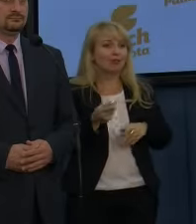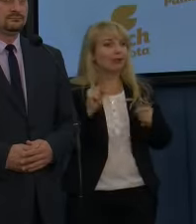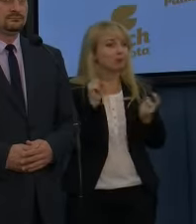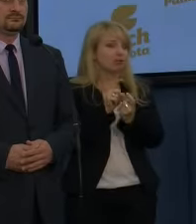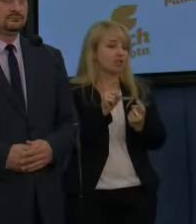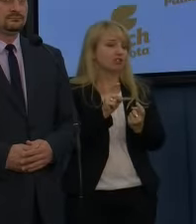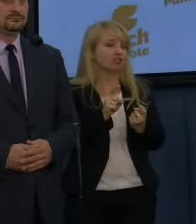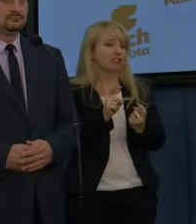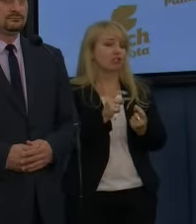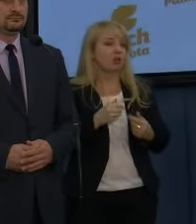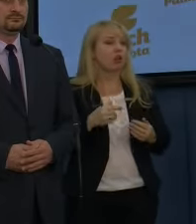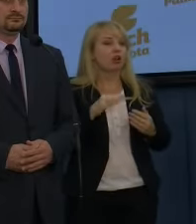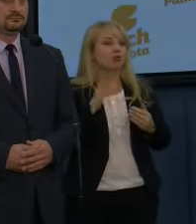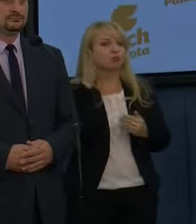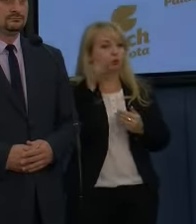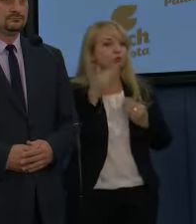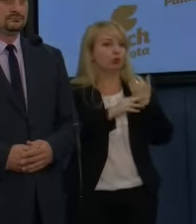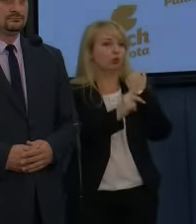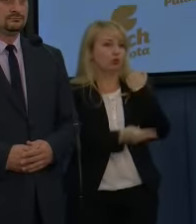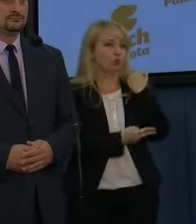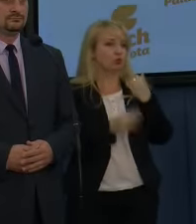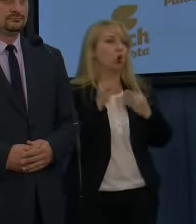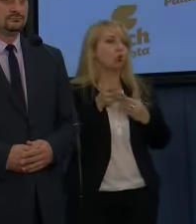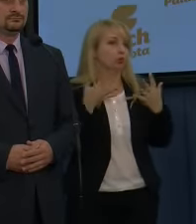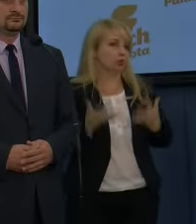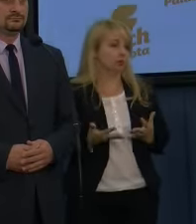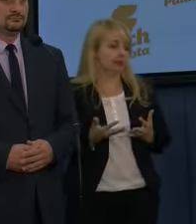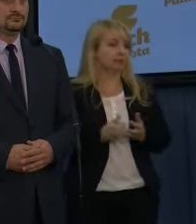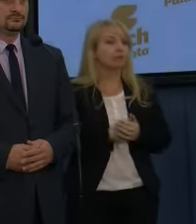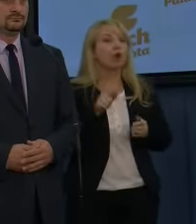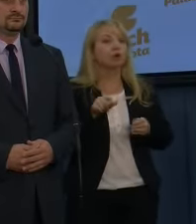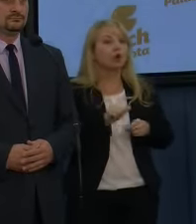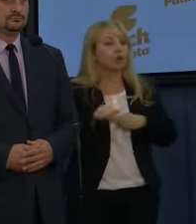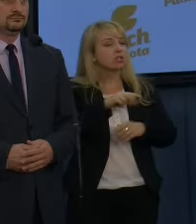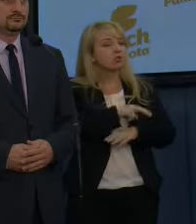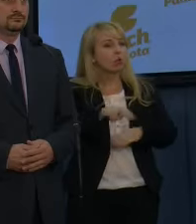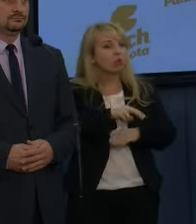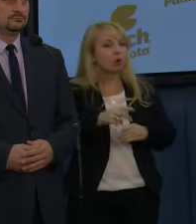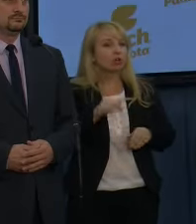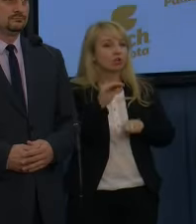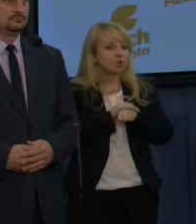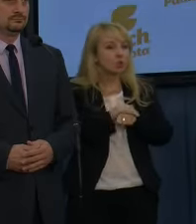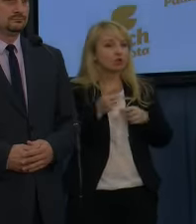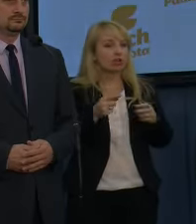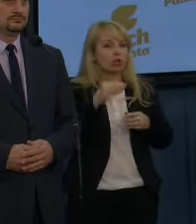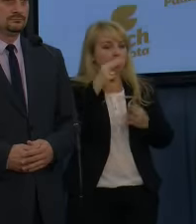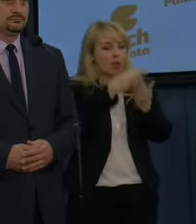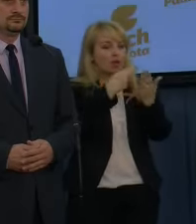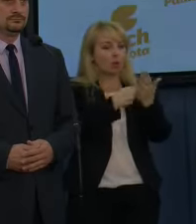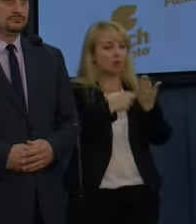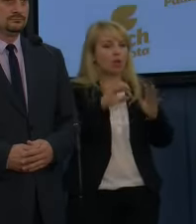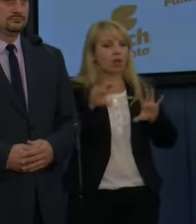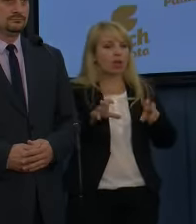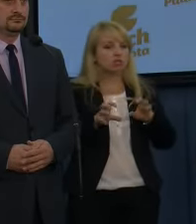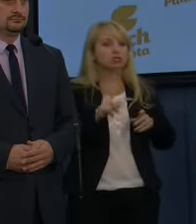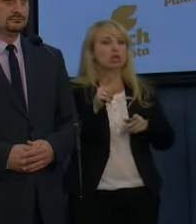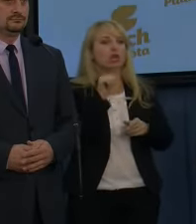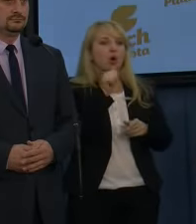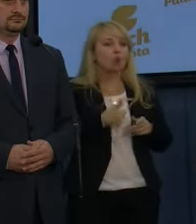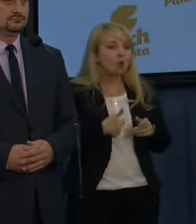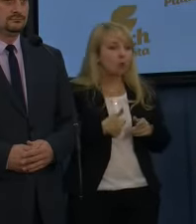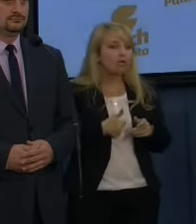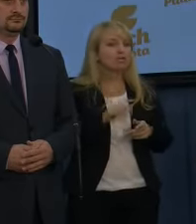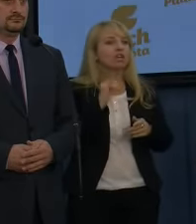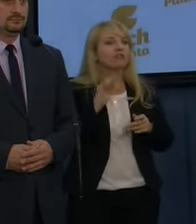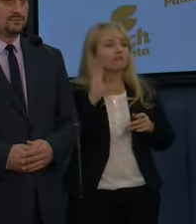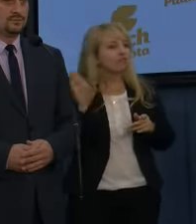projektem nowoczesnym, idącym w zgodzie z regulacjami europejskimi i standardami europejskimi i przede wszystkim